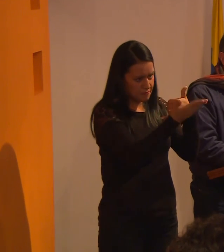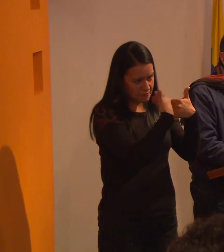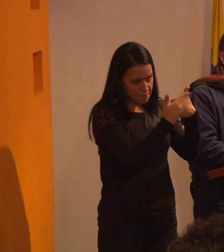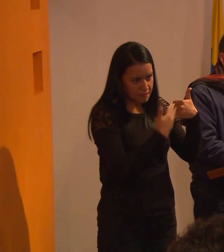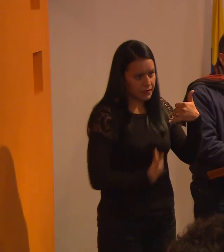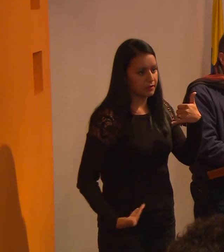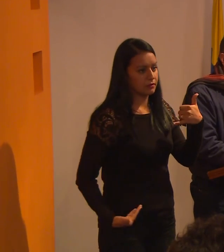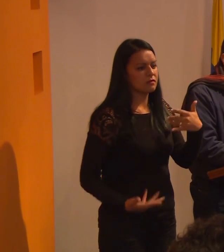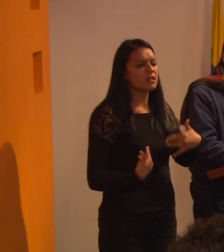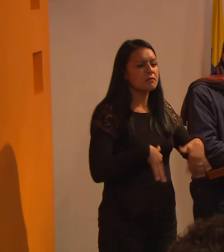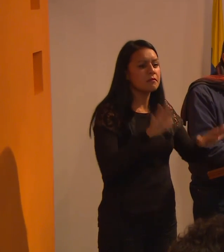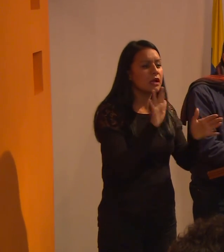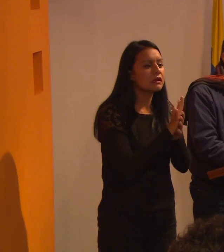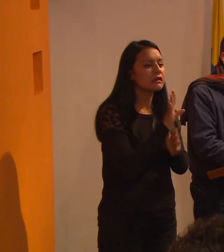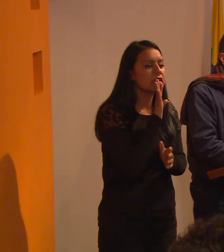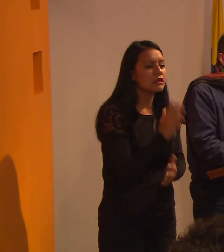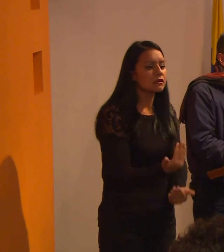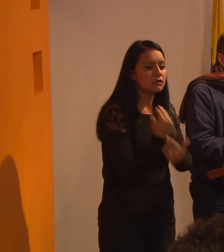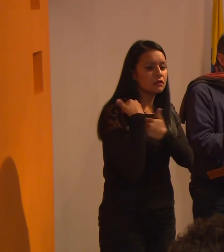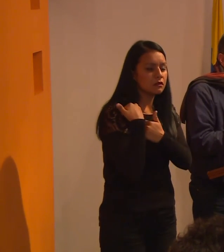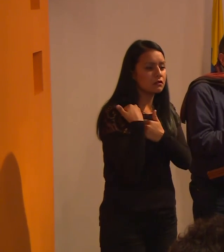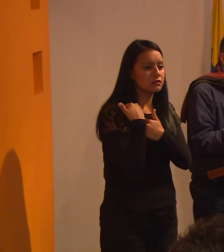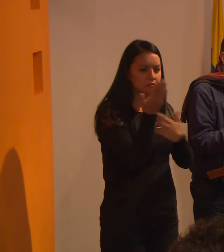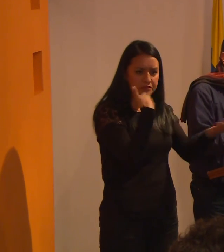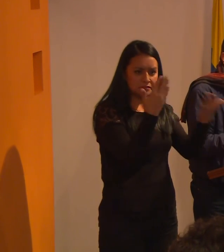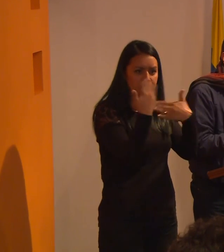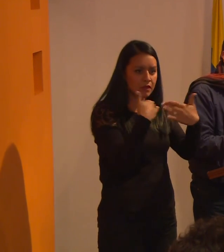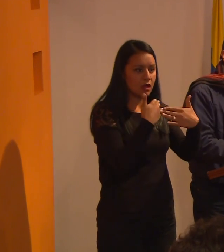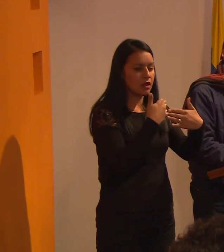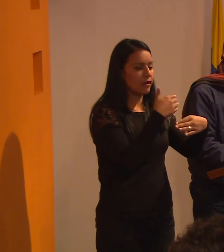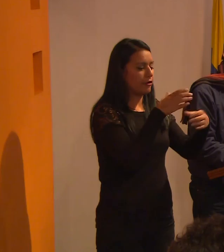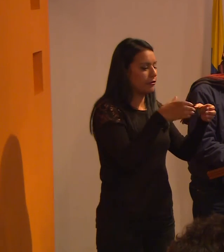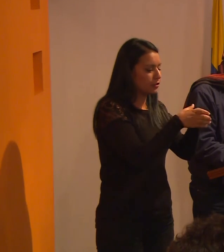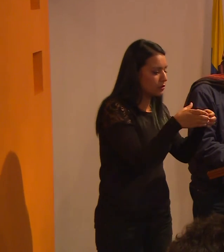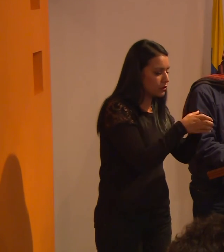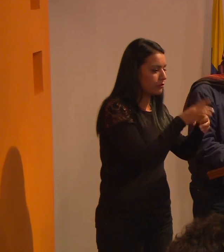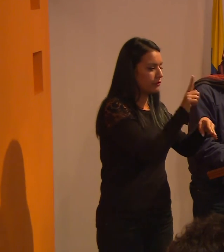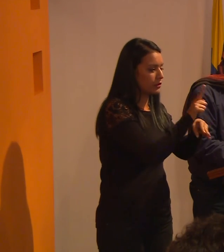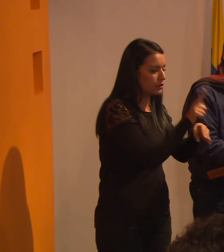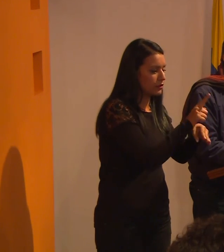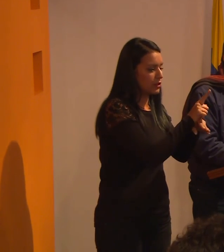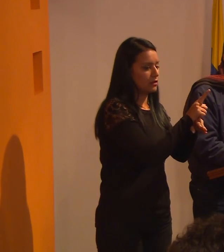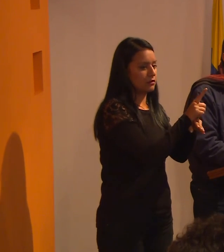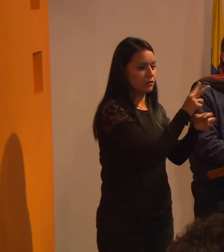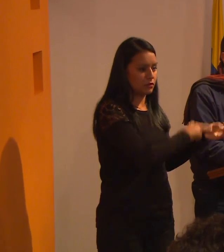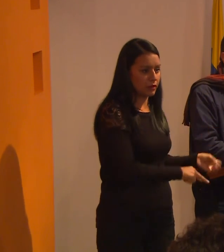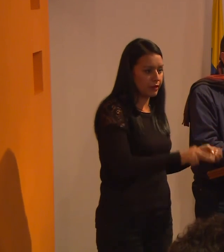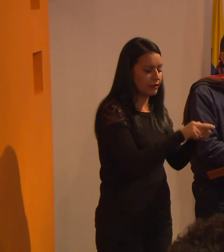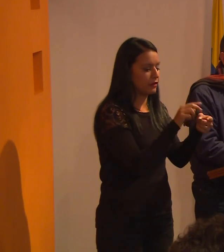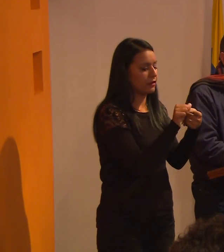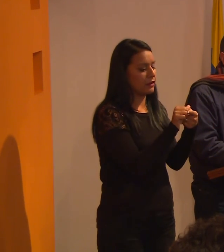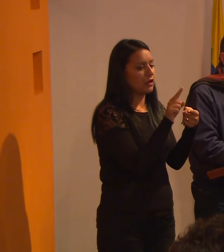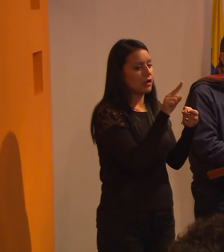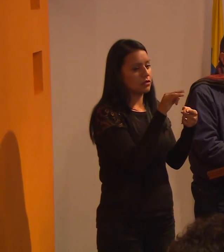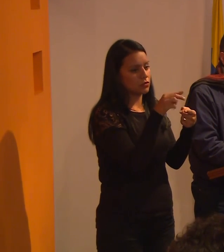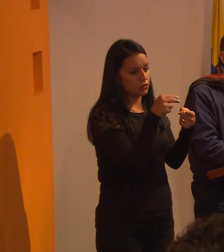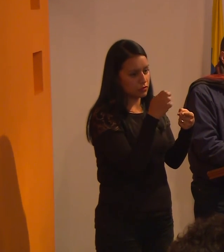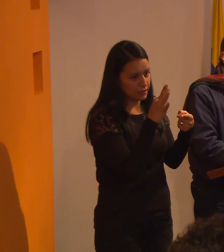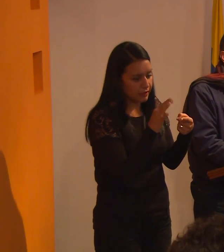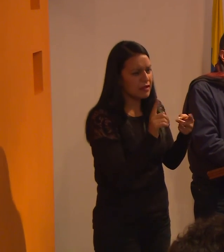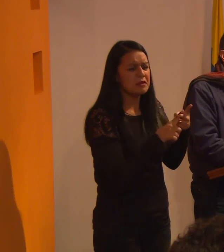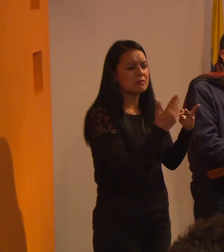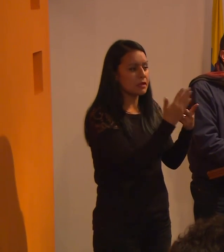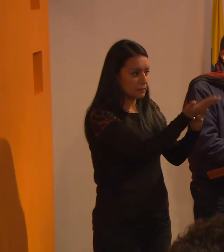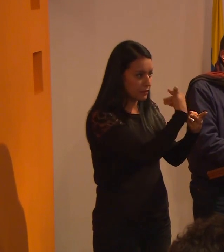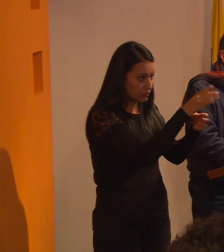y sobre todo las responsabilidades de la Asociación Colombiana de Facultades de Educación, de ASONEM. ¿Para